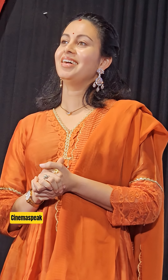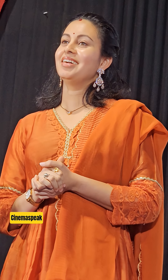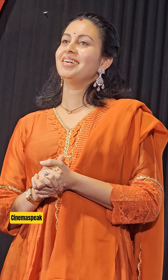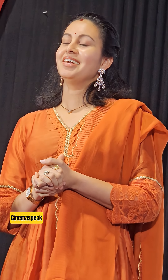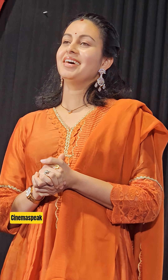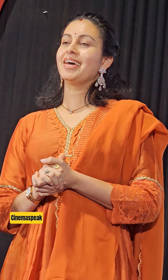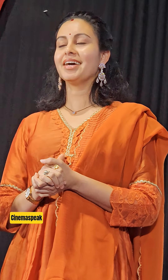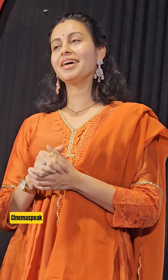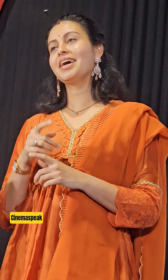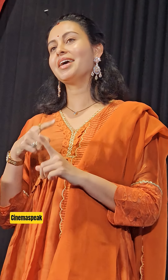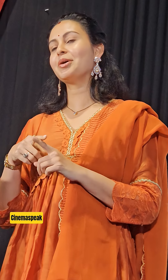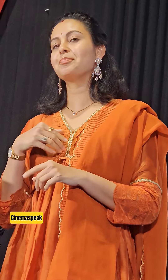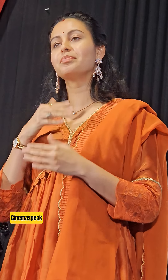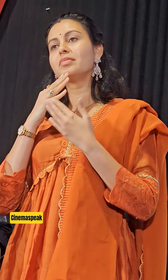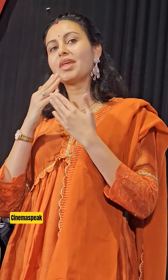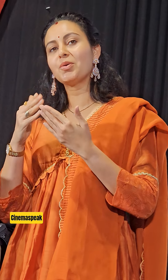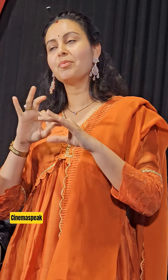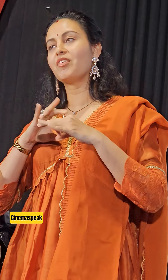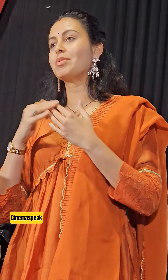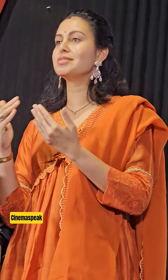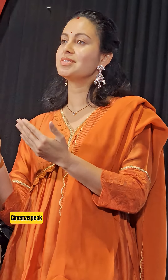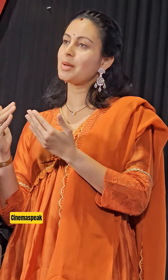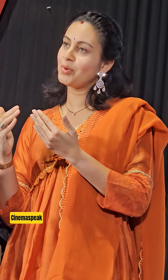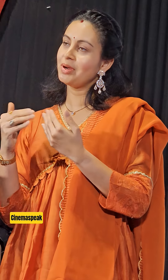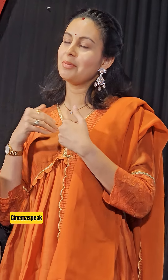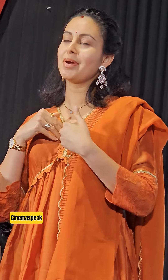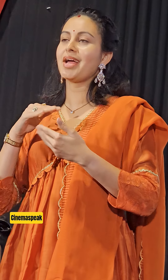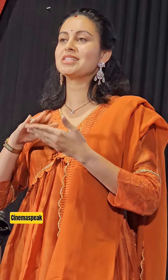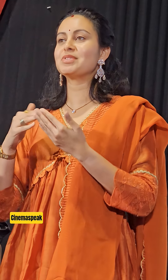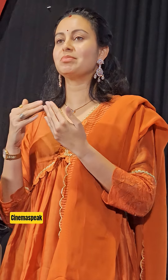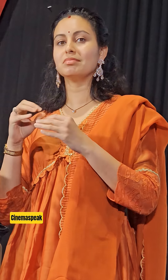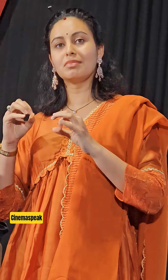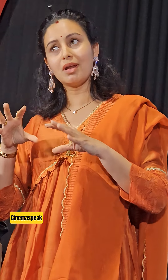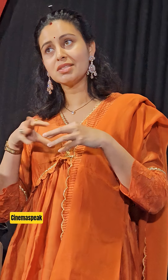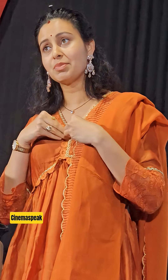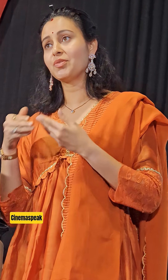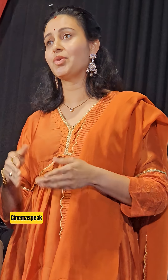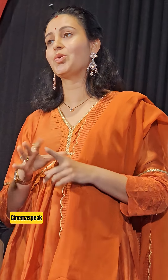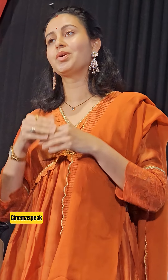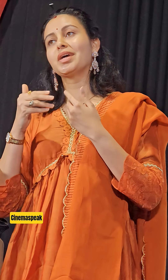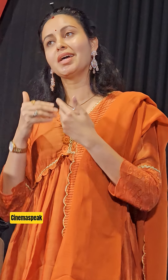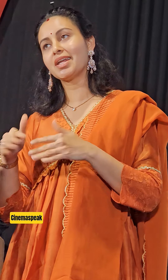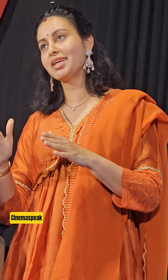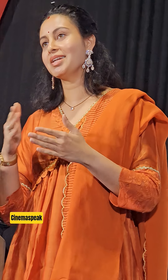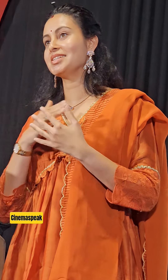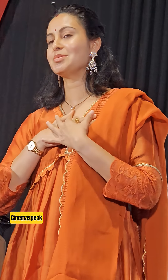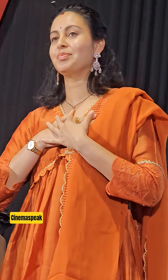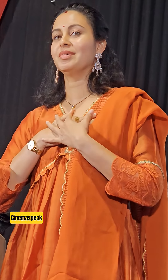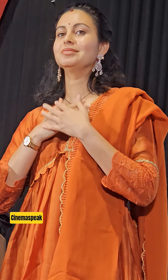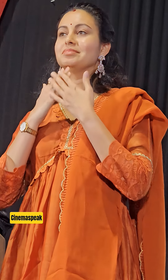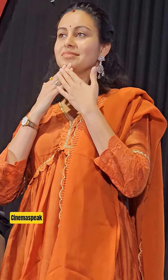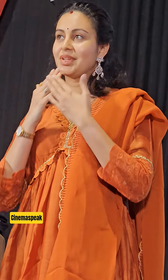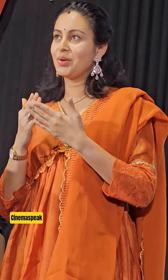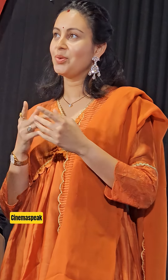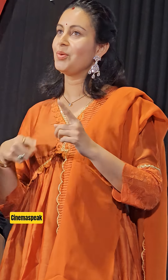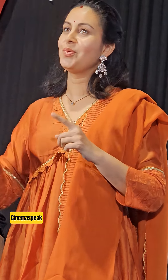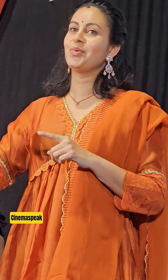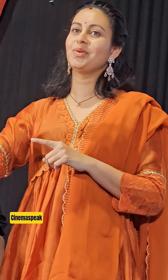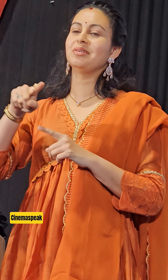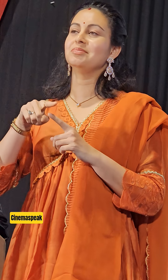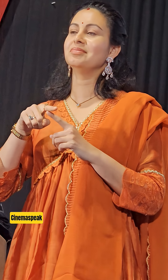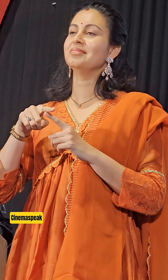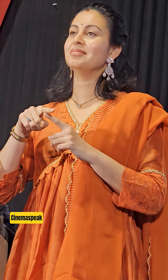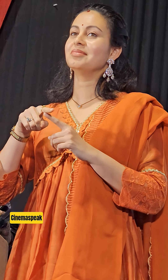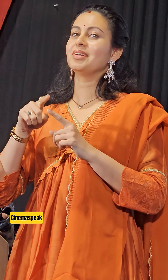அந்த சிங்க்ரனைசேஷன்ன்றது ரொம்ப நல்லபடியாக இருந்துச்சு. ஸோ தேங்க்யூ. I thank my family, my husband, my friends